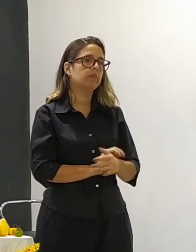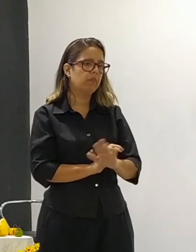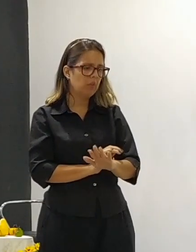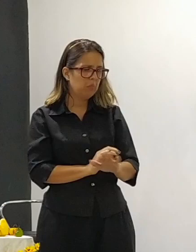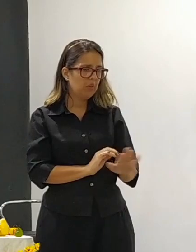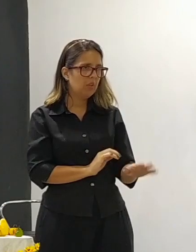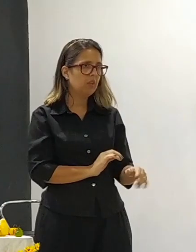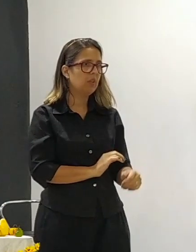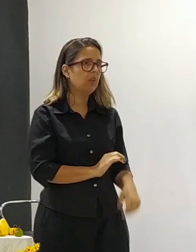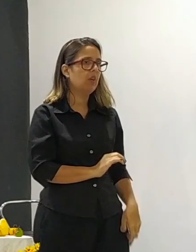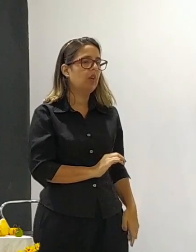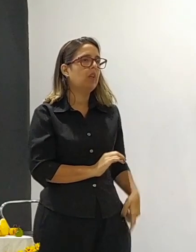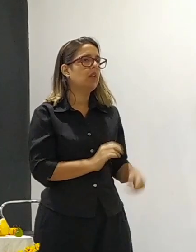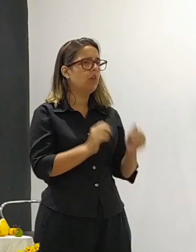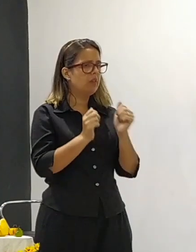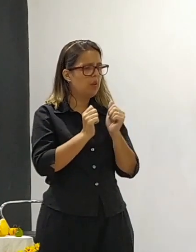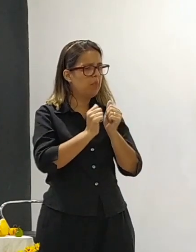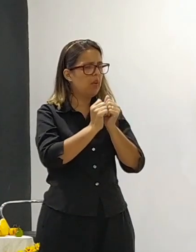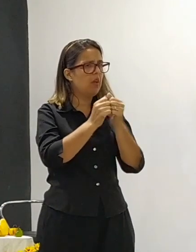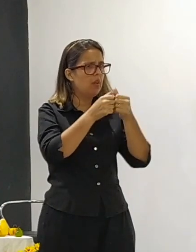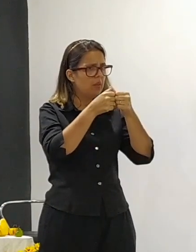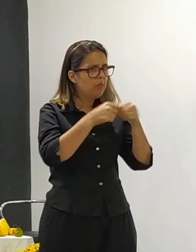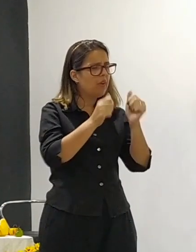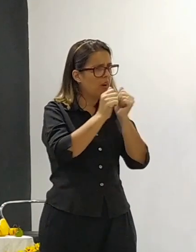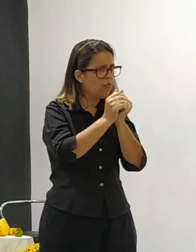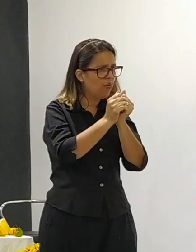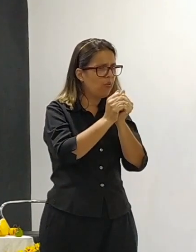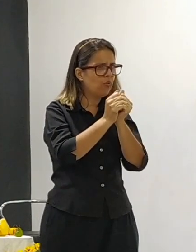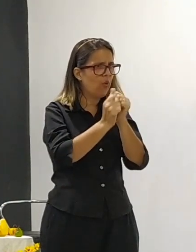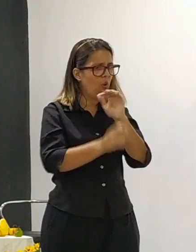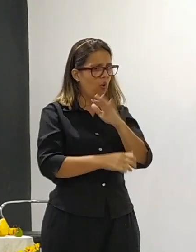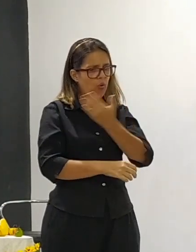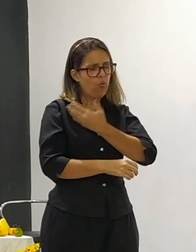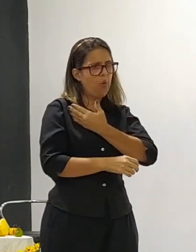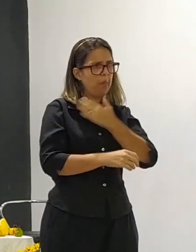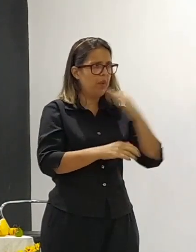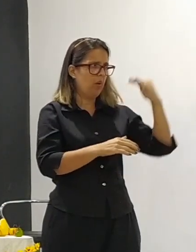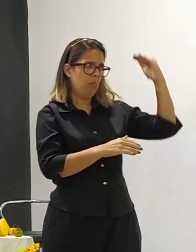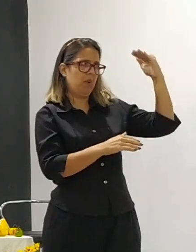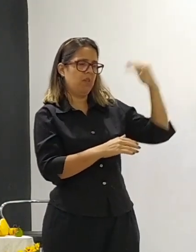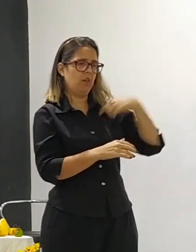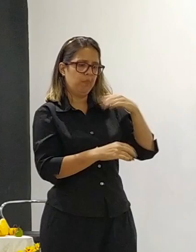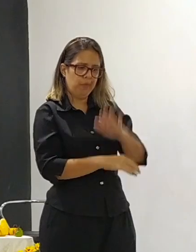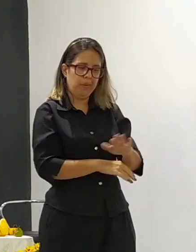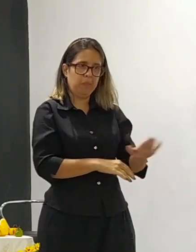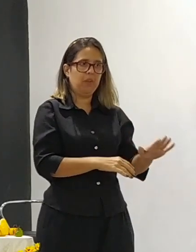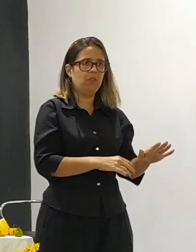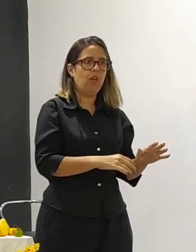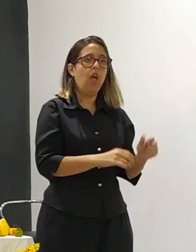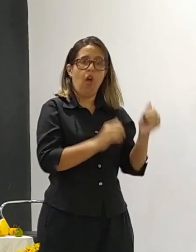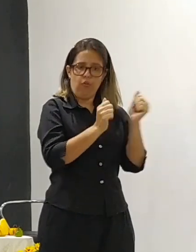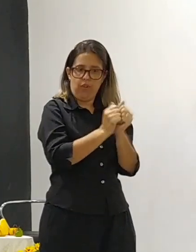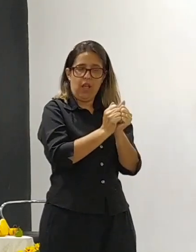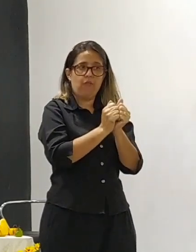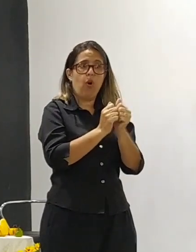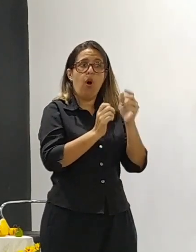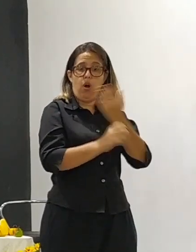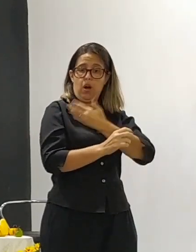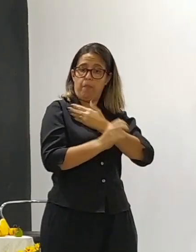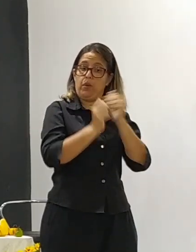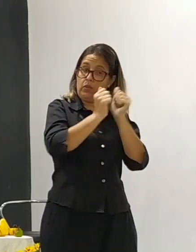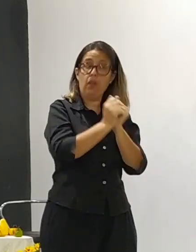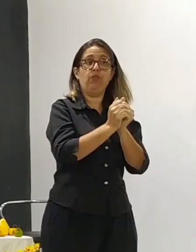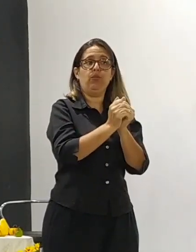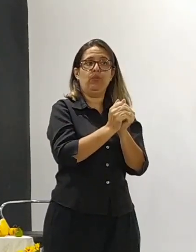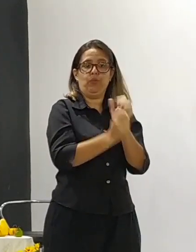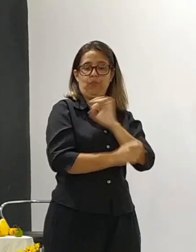com um camarada mais maior, mais forte, para me proteger. Quando alguém vinha brigar comigo, eu falei: ó, fulano está aí comigo, né?